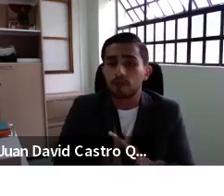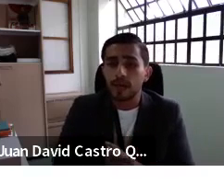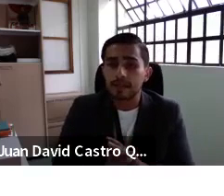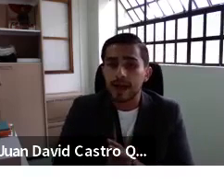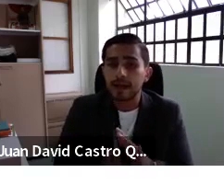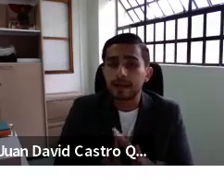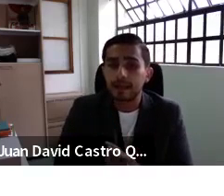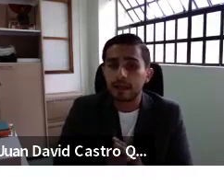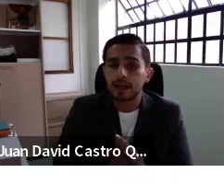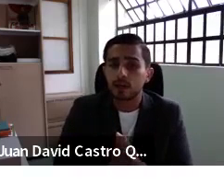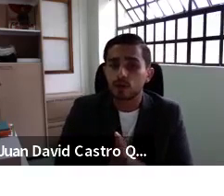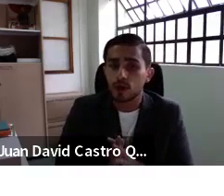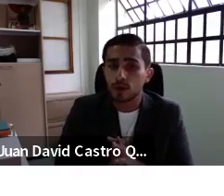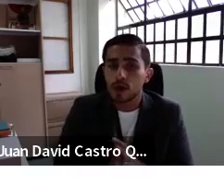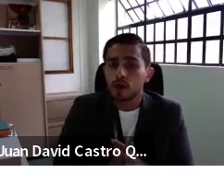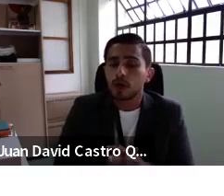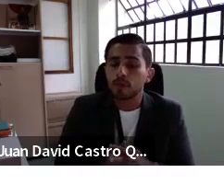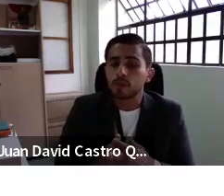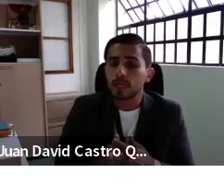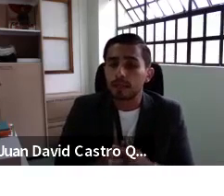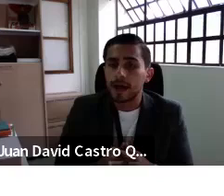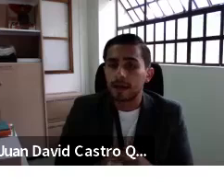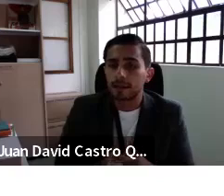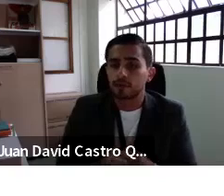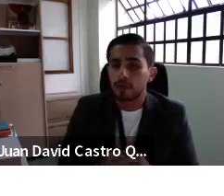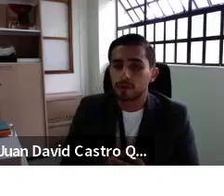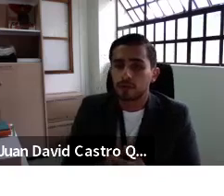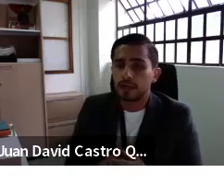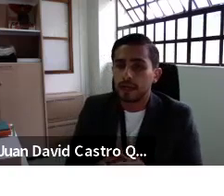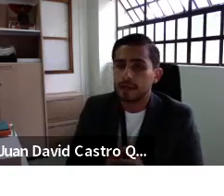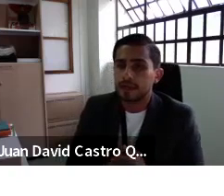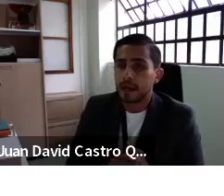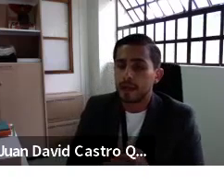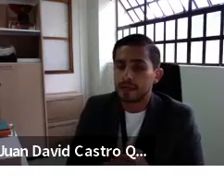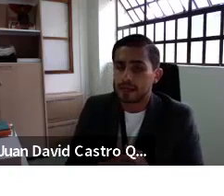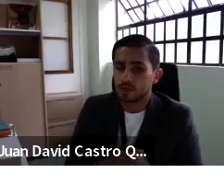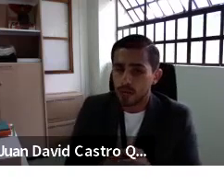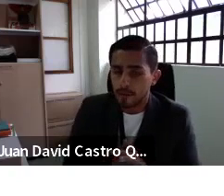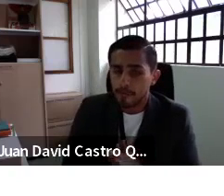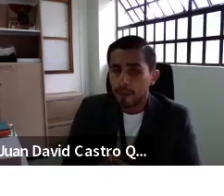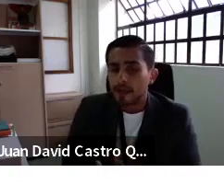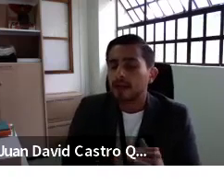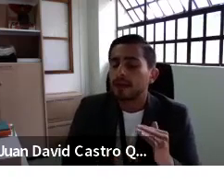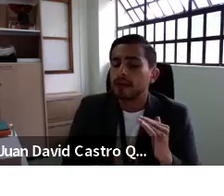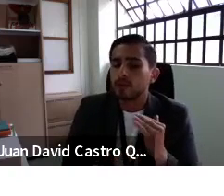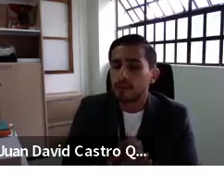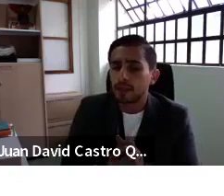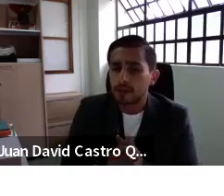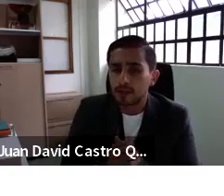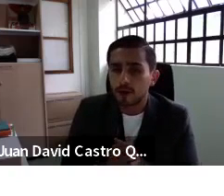confianza, equidad e inclusión lo que posibilita la transformación de realidades y el bienestar social. aquí adicionalmente les quiero